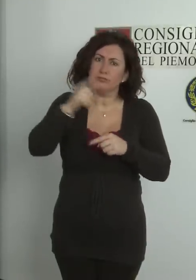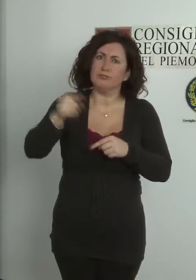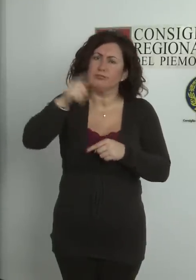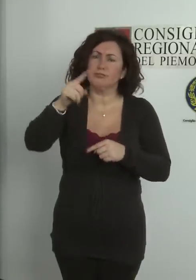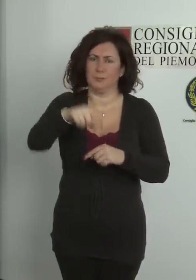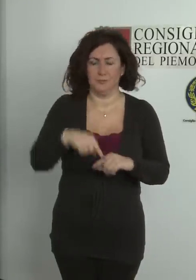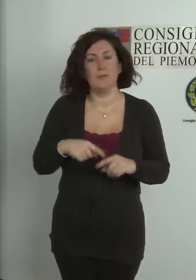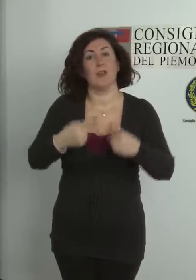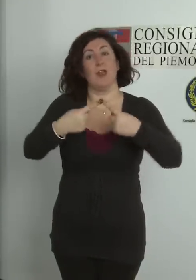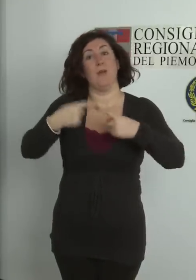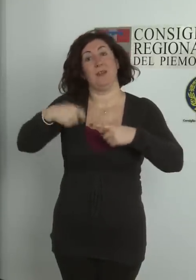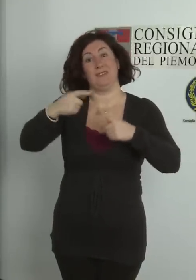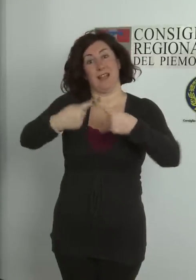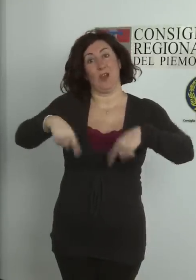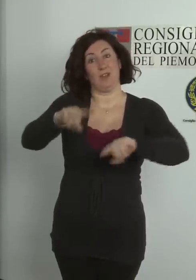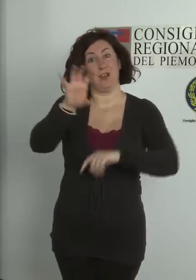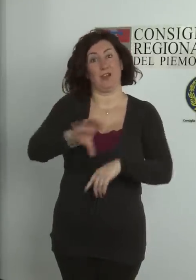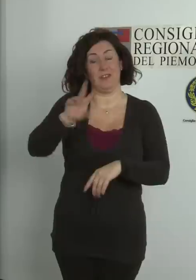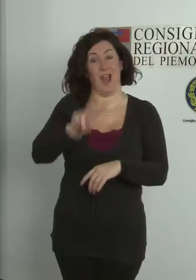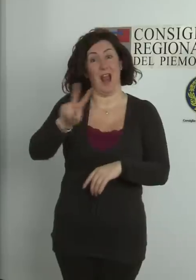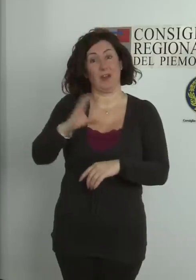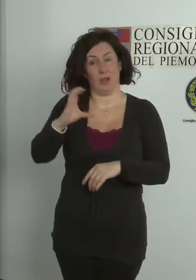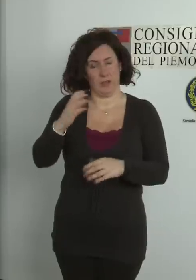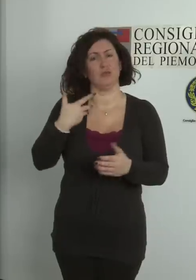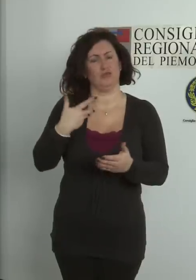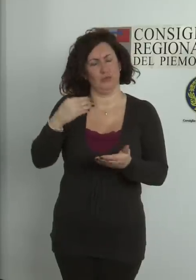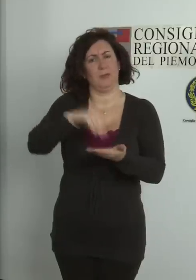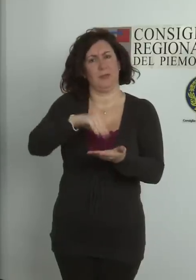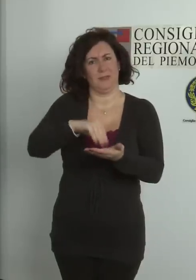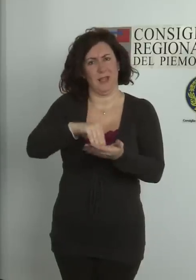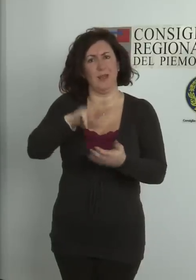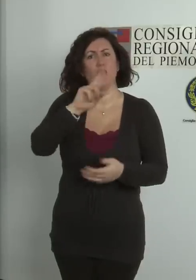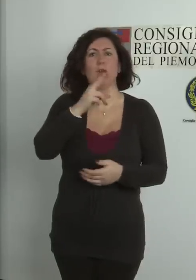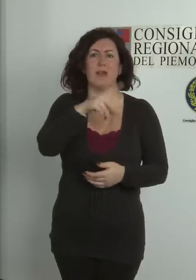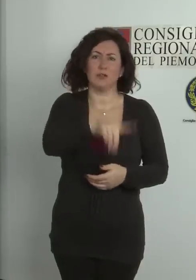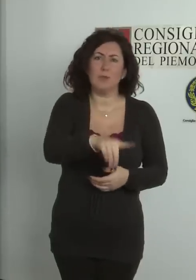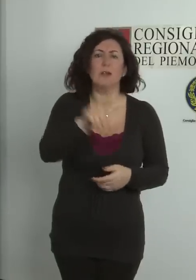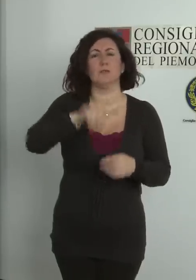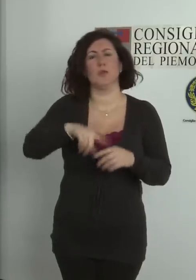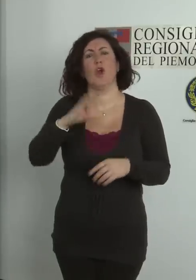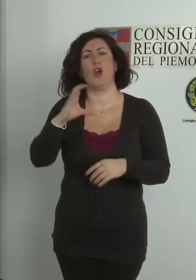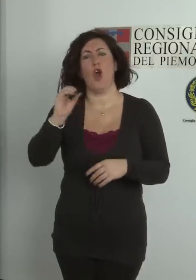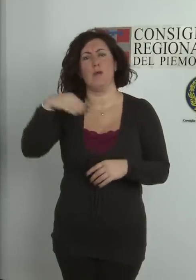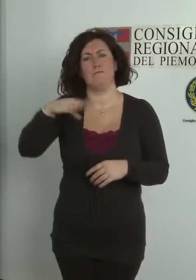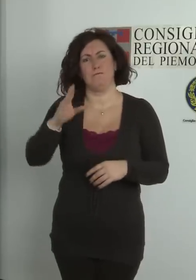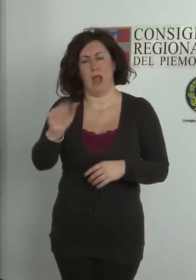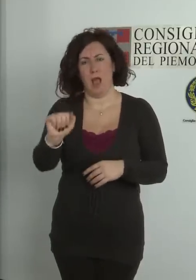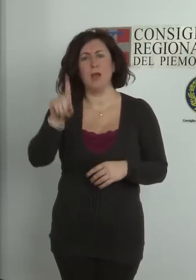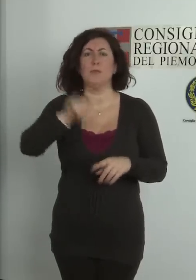del consiglio regionale valerio cattaneo erano presenti i vicepresidenti roberto placido e fabrizio comba con i consiglieri segretari gianfranco novero